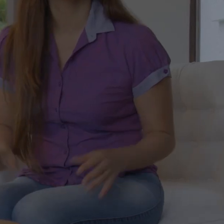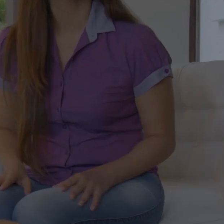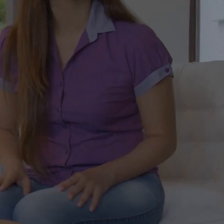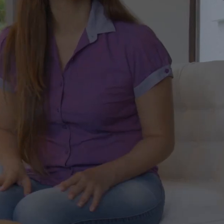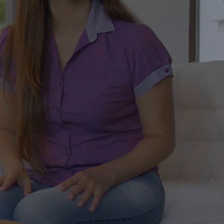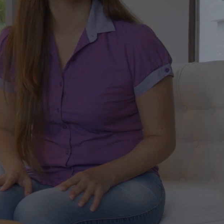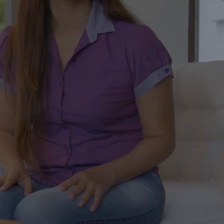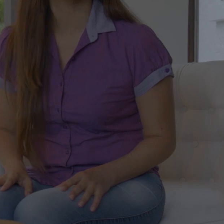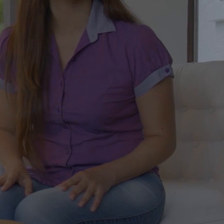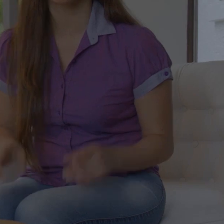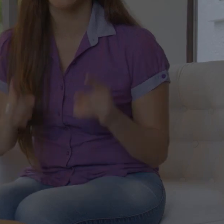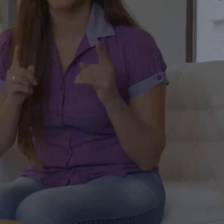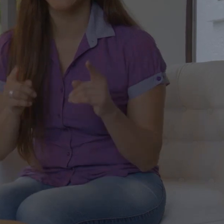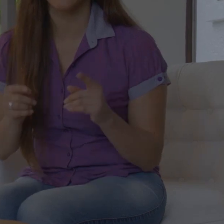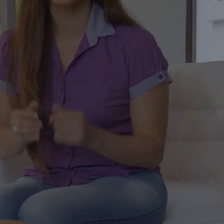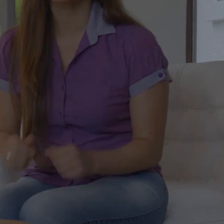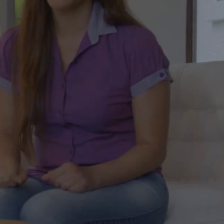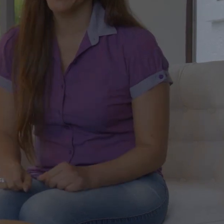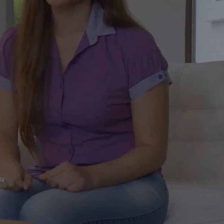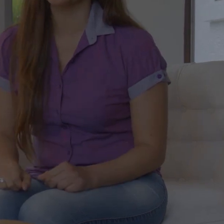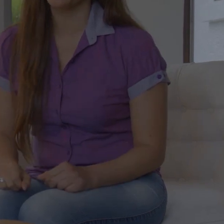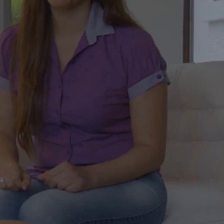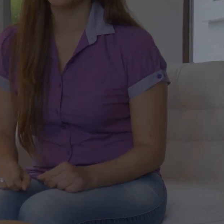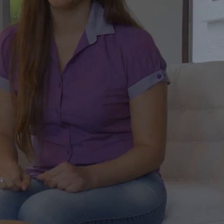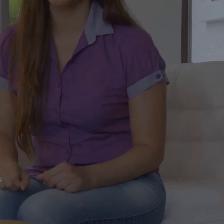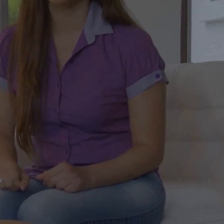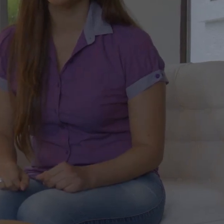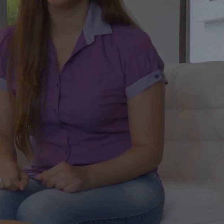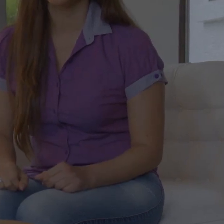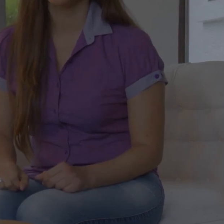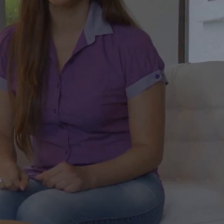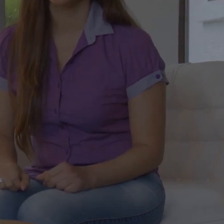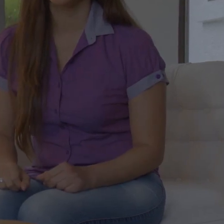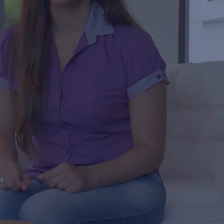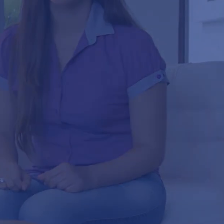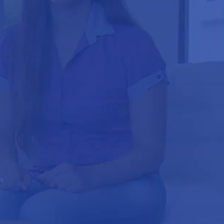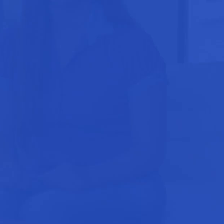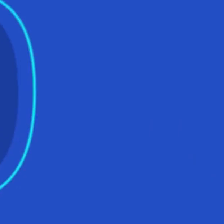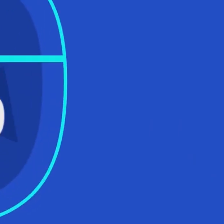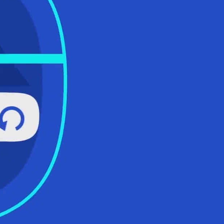Quizá es el momento de reiniciar nuestras relaciones familiares.